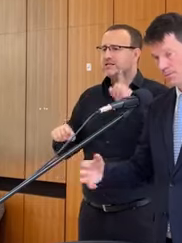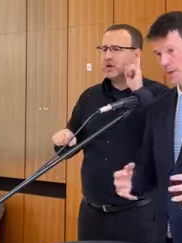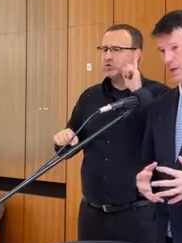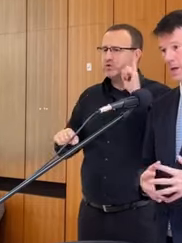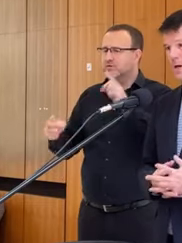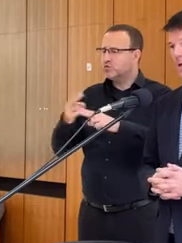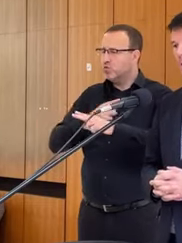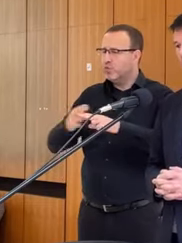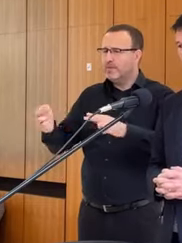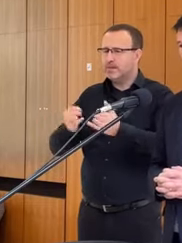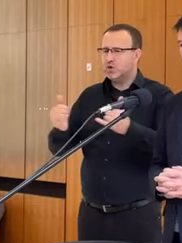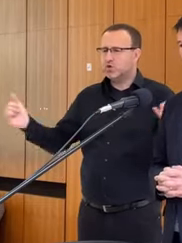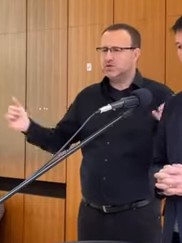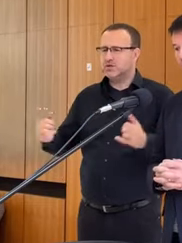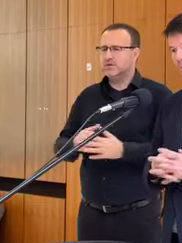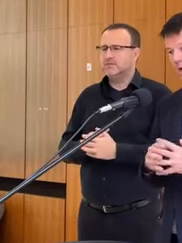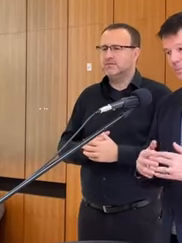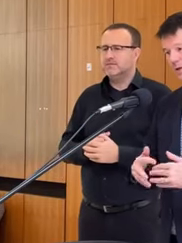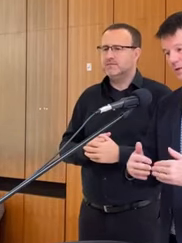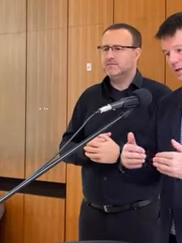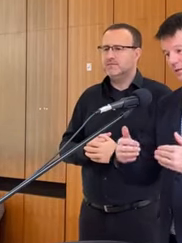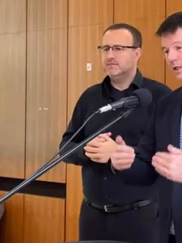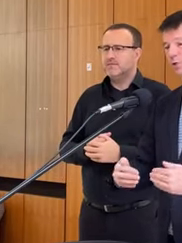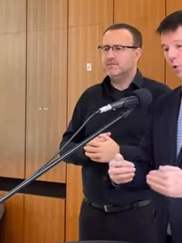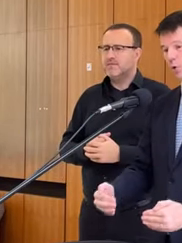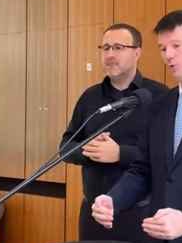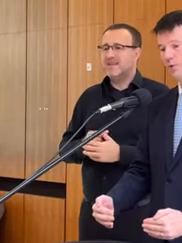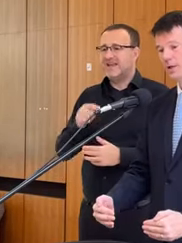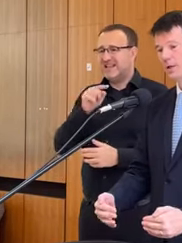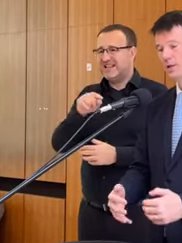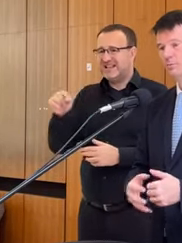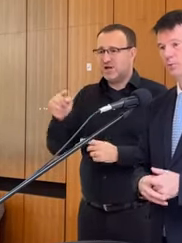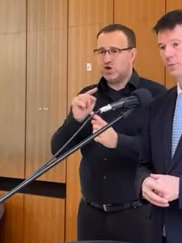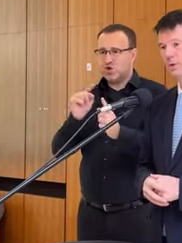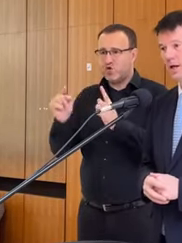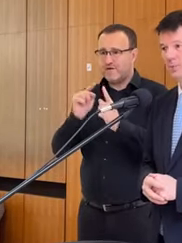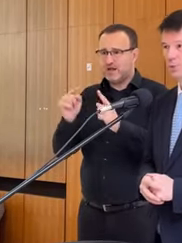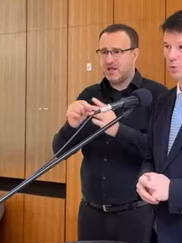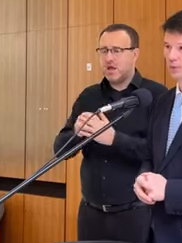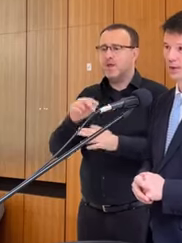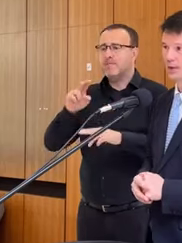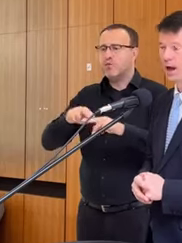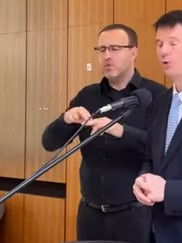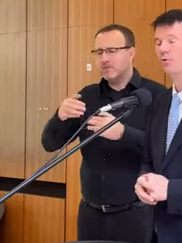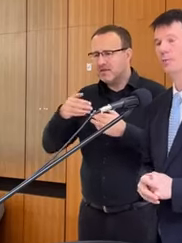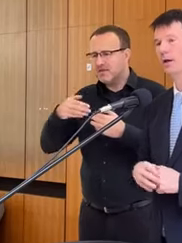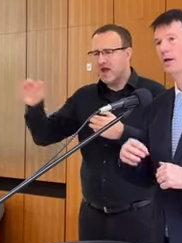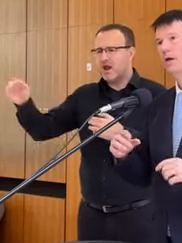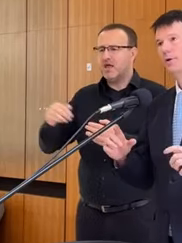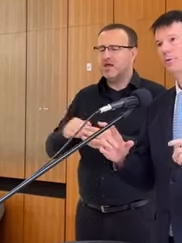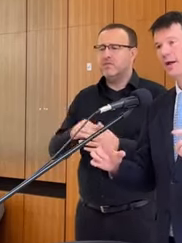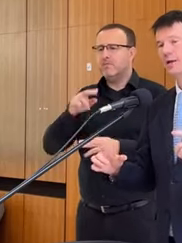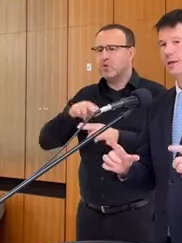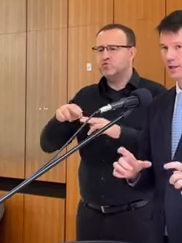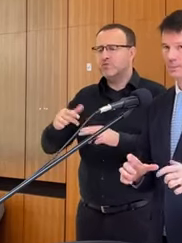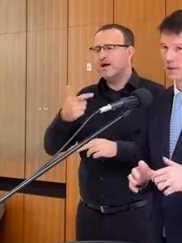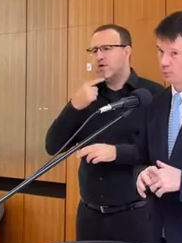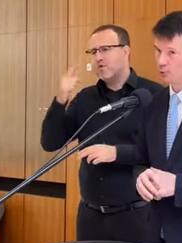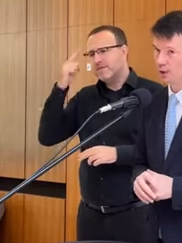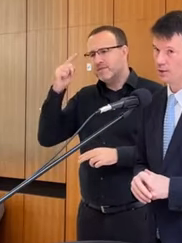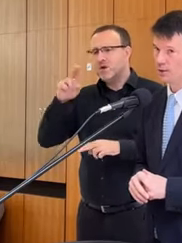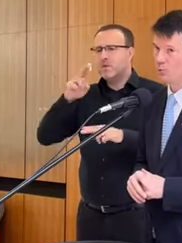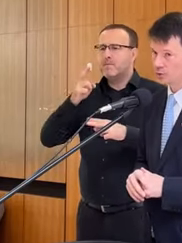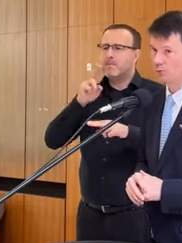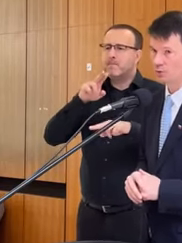rozsahu. A na báze týchto rokovaní budeme ďalej postupovať, ako vieme v nejakých